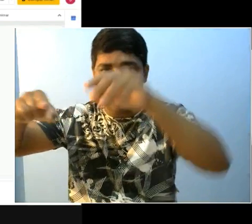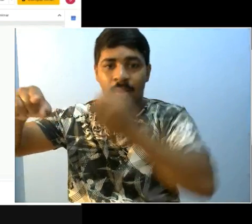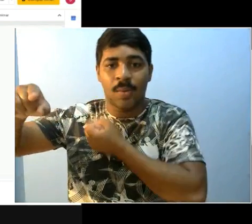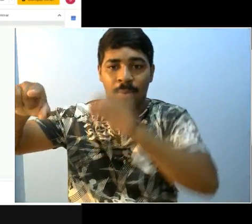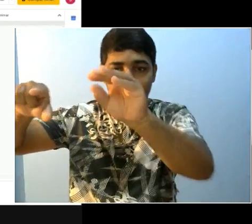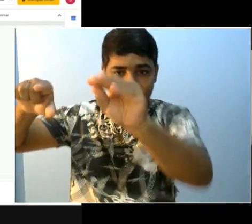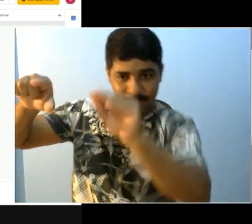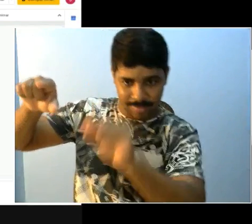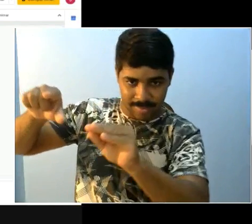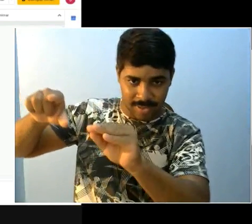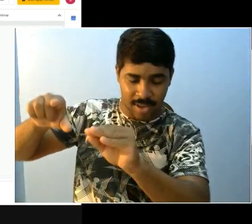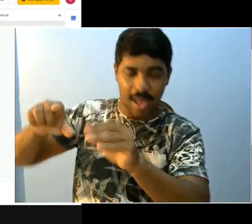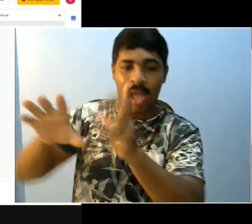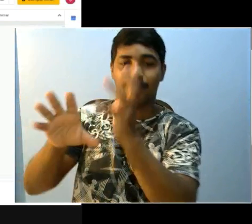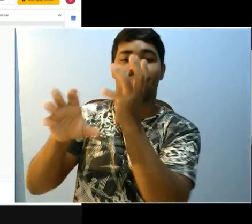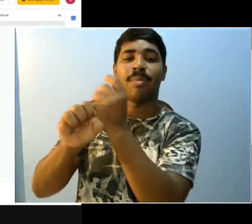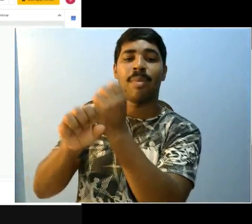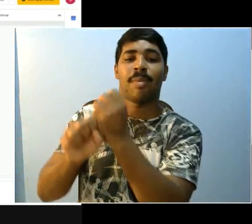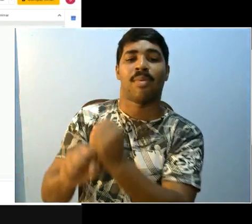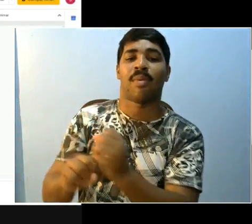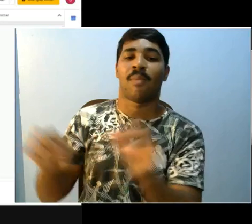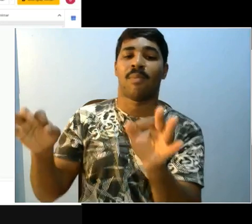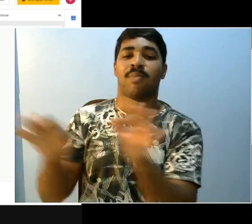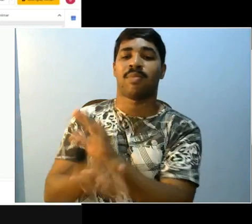Uma vez que ela